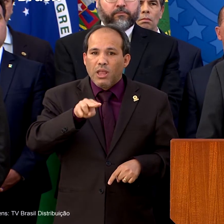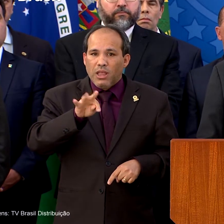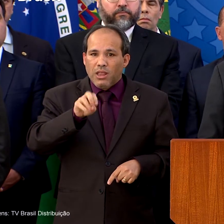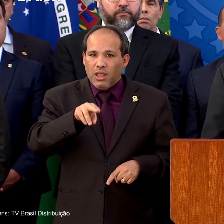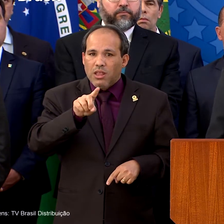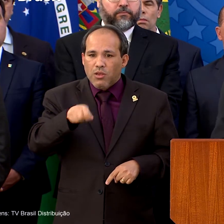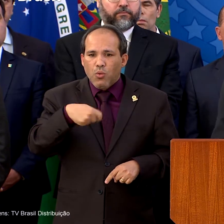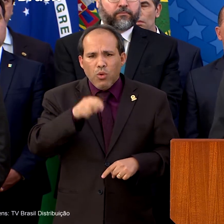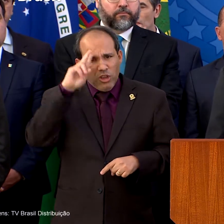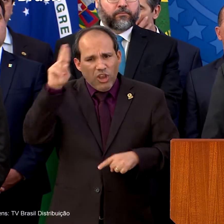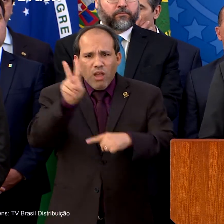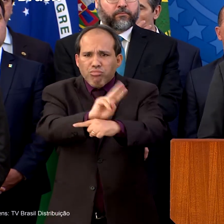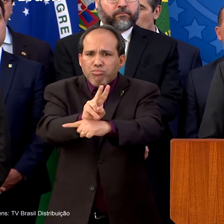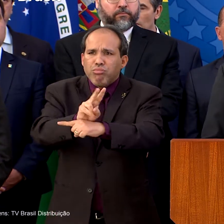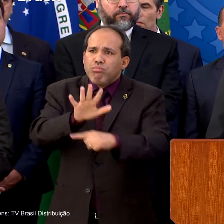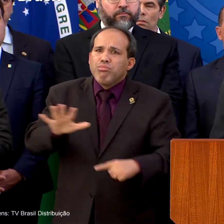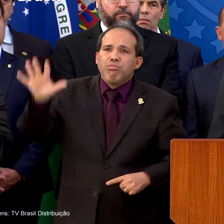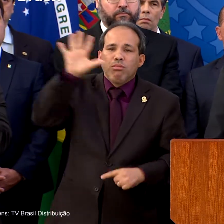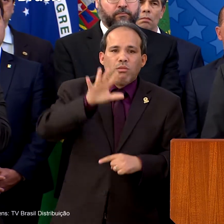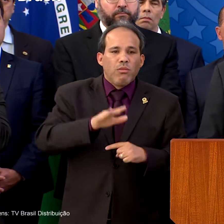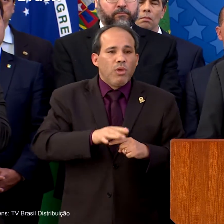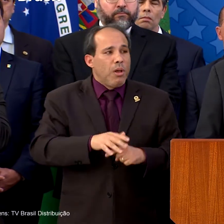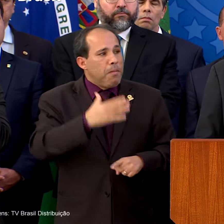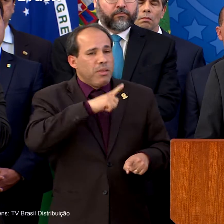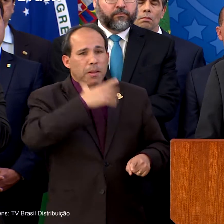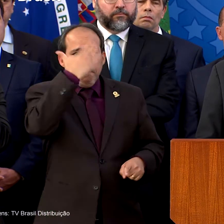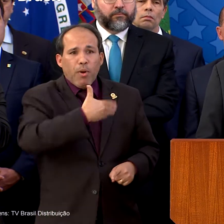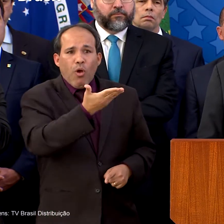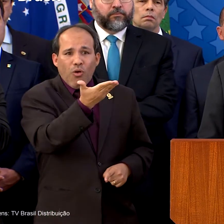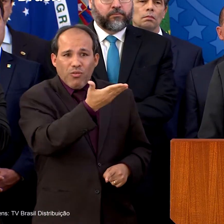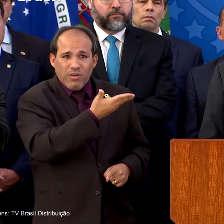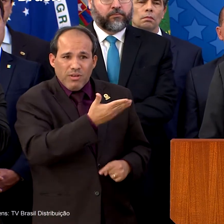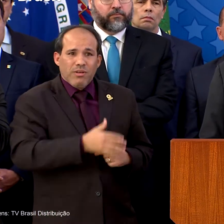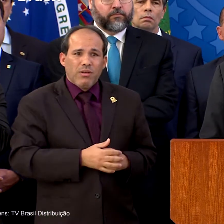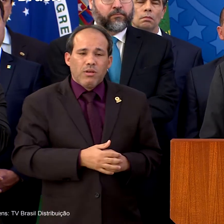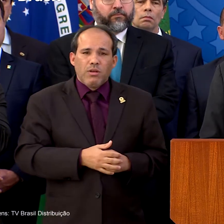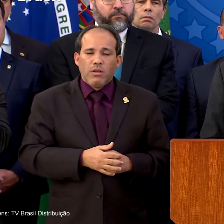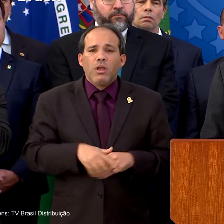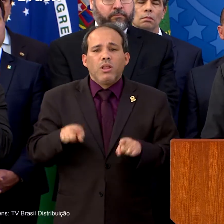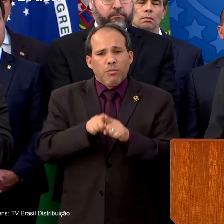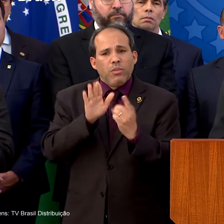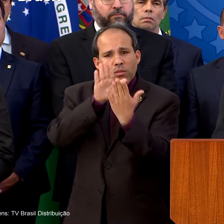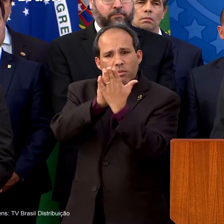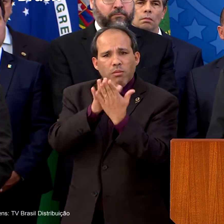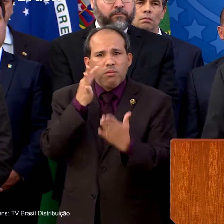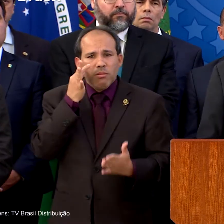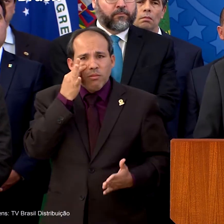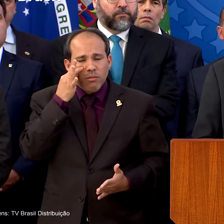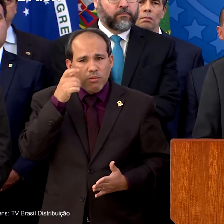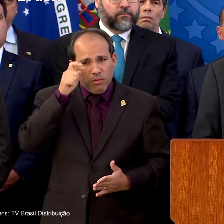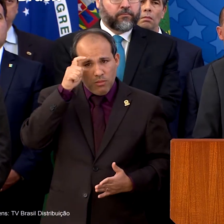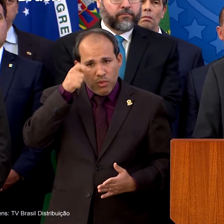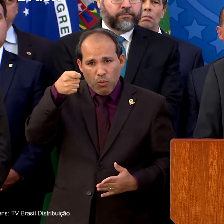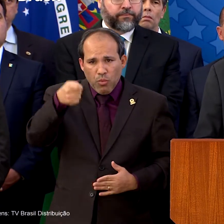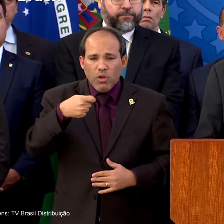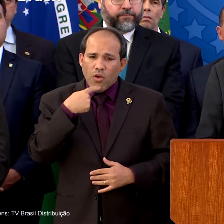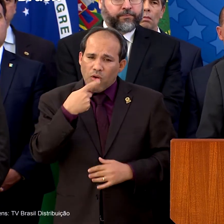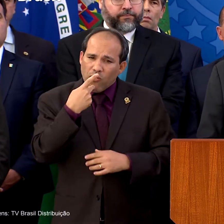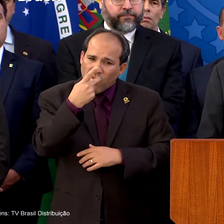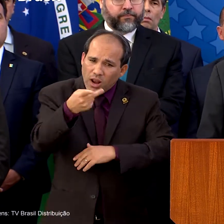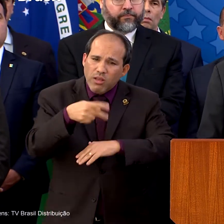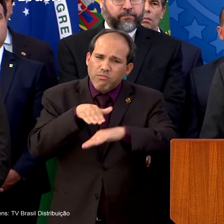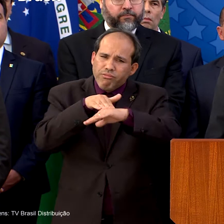bom e algumas vezes falei com sérgio moro seu a polícia federal e quando eu me alergia